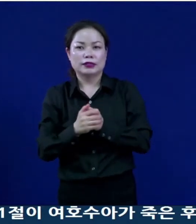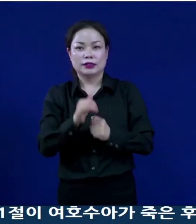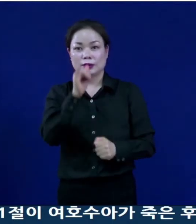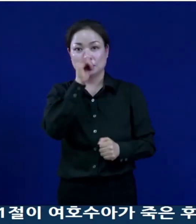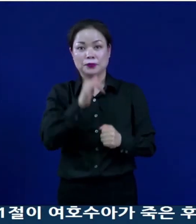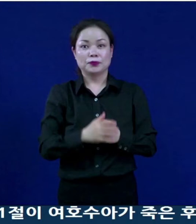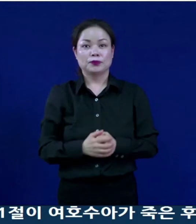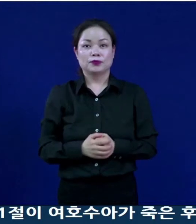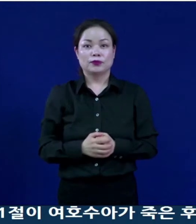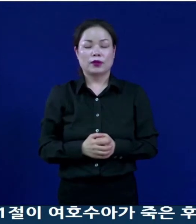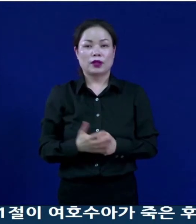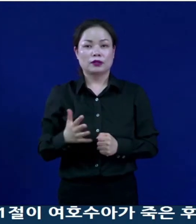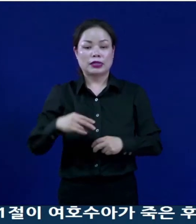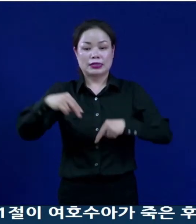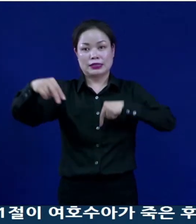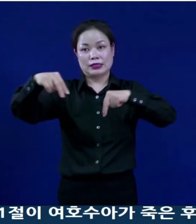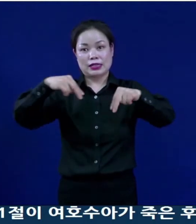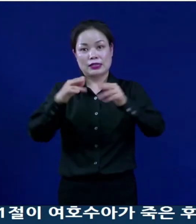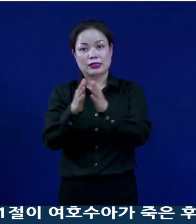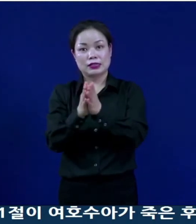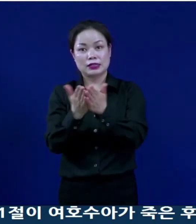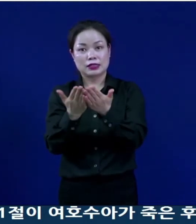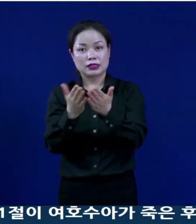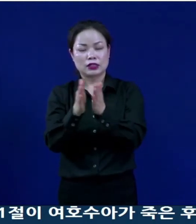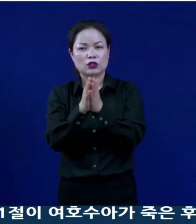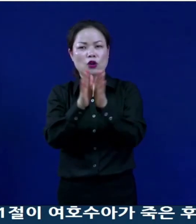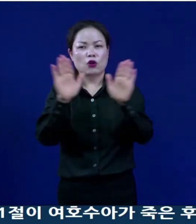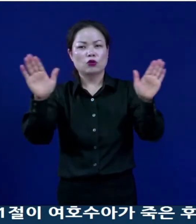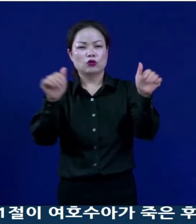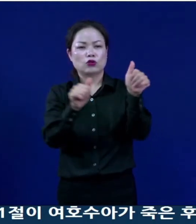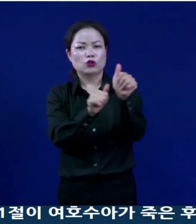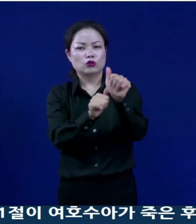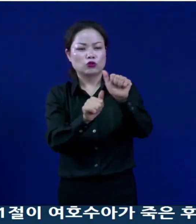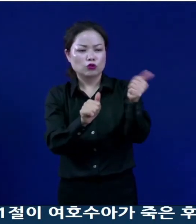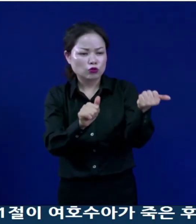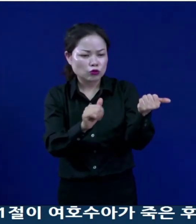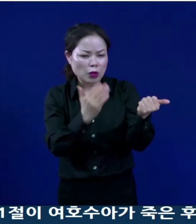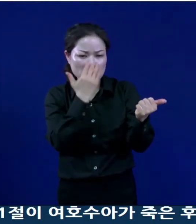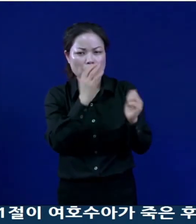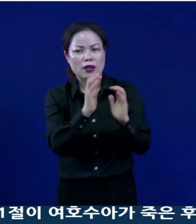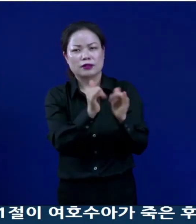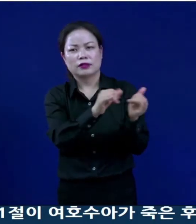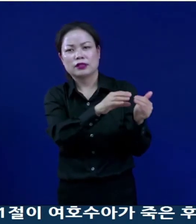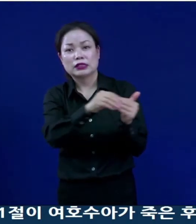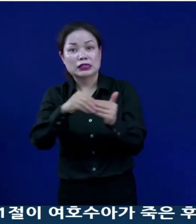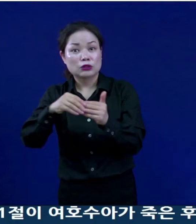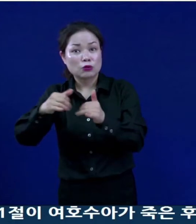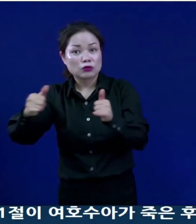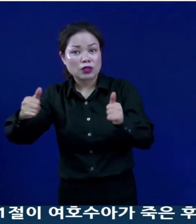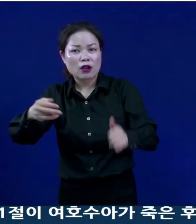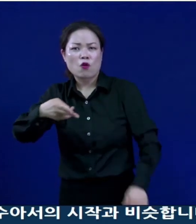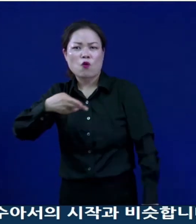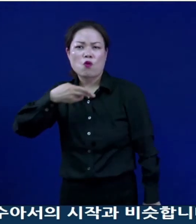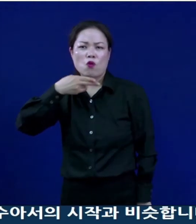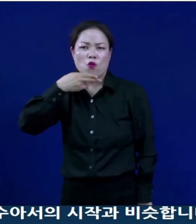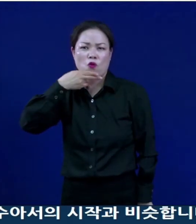있습니다. 그런데 사사기에는 여호수아가 죽은 후에 백성을 이끌 지도자가